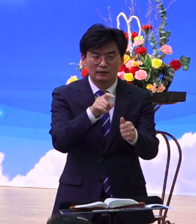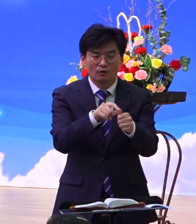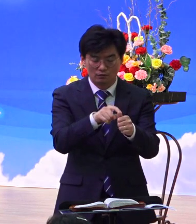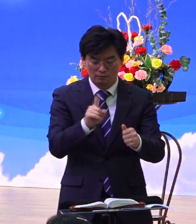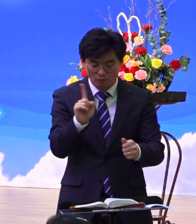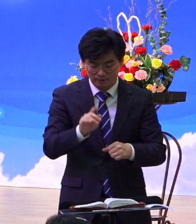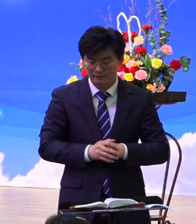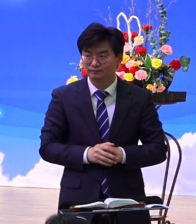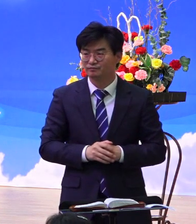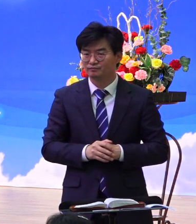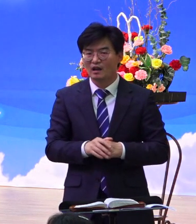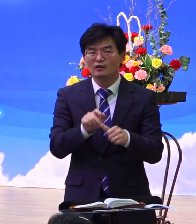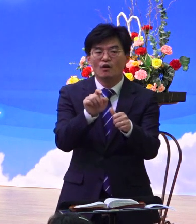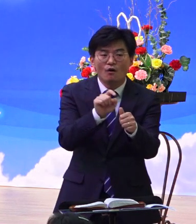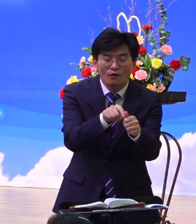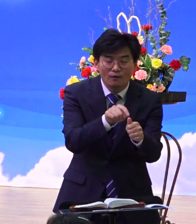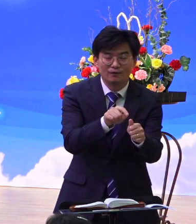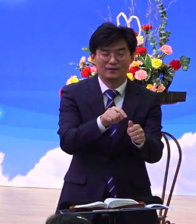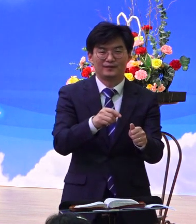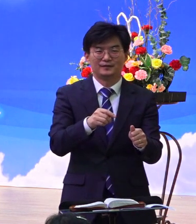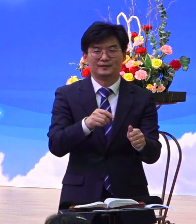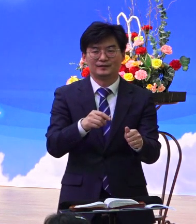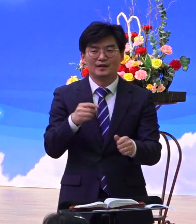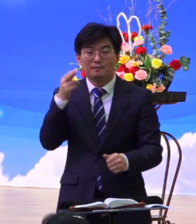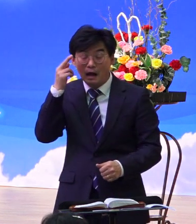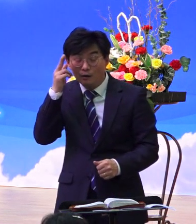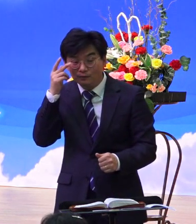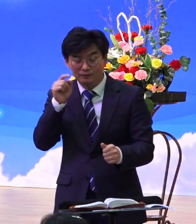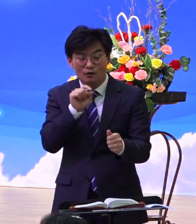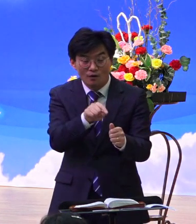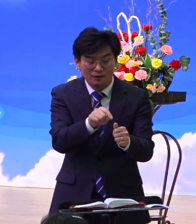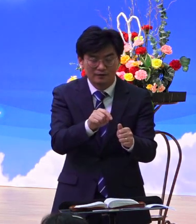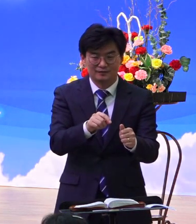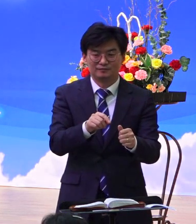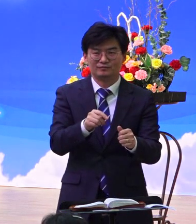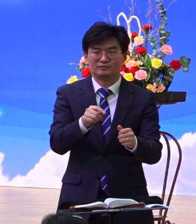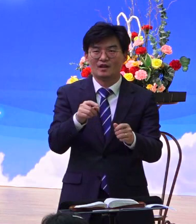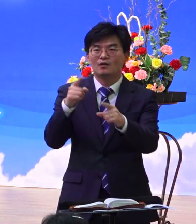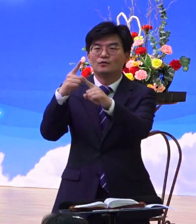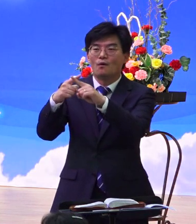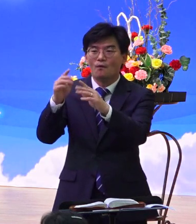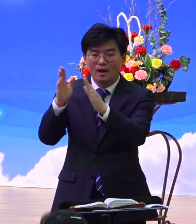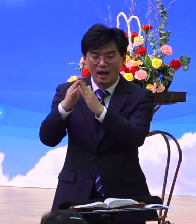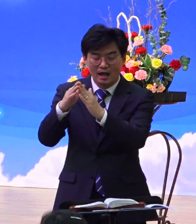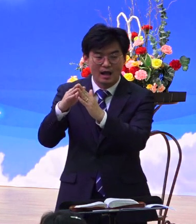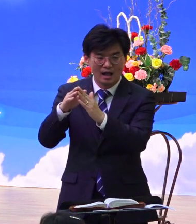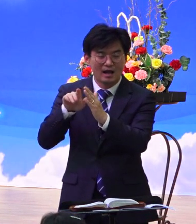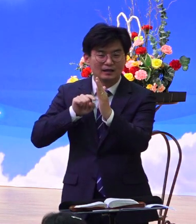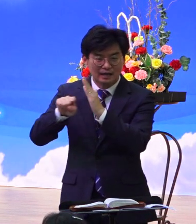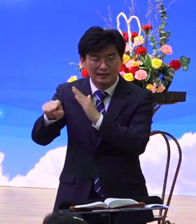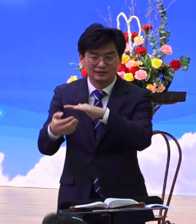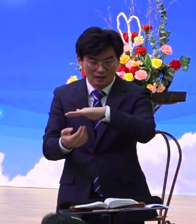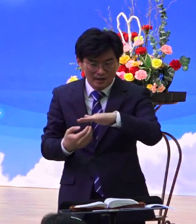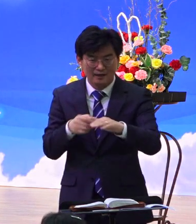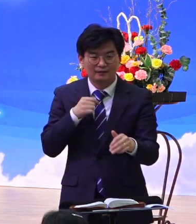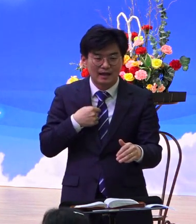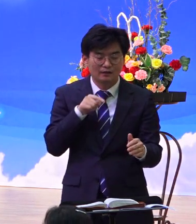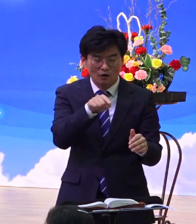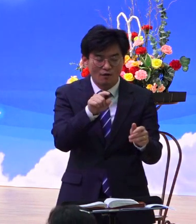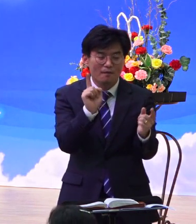13절에 보면 너는 내가 에베소에 갈 때까지, 에베소에 가서 디모데 너를 만날